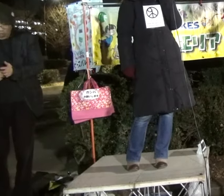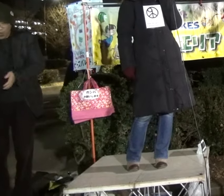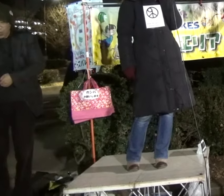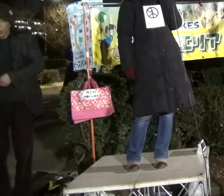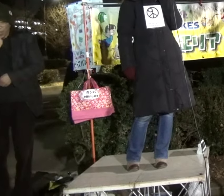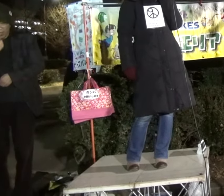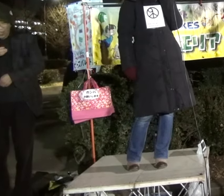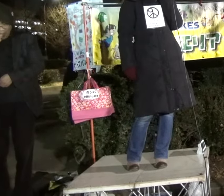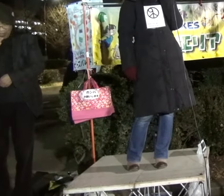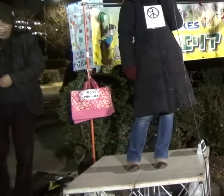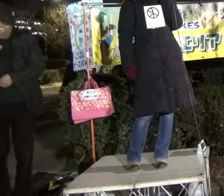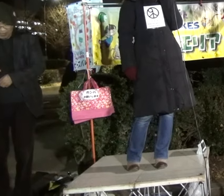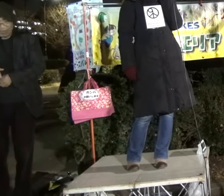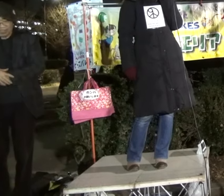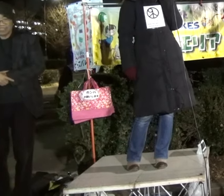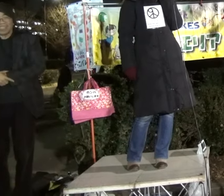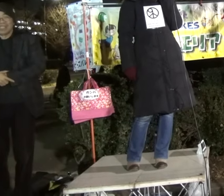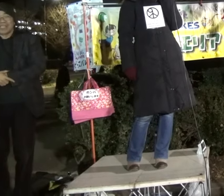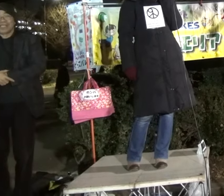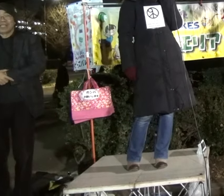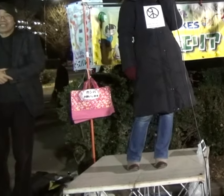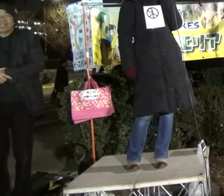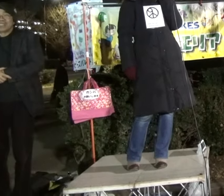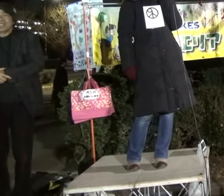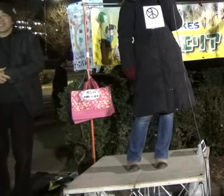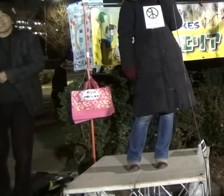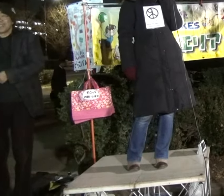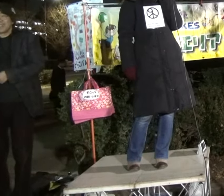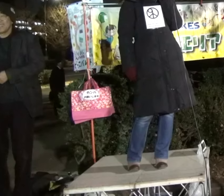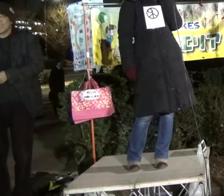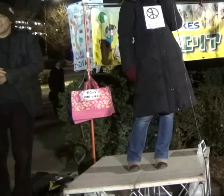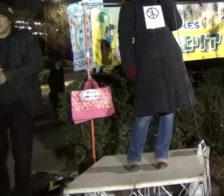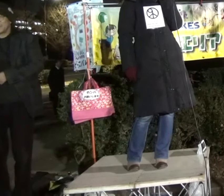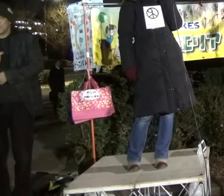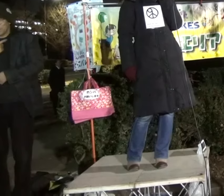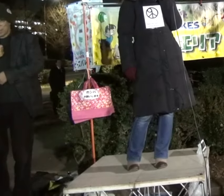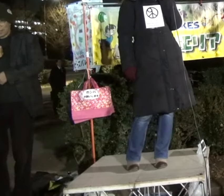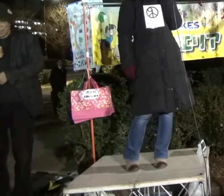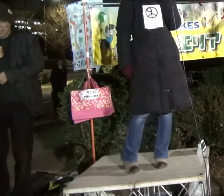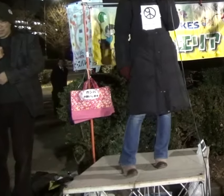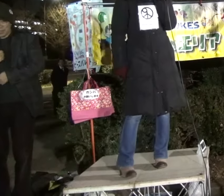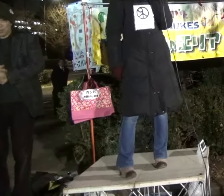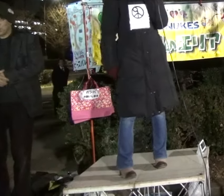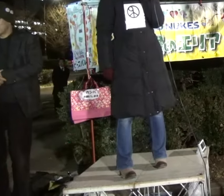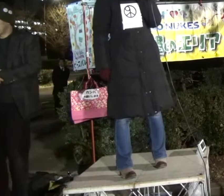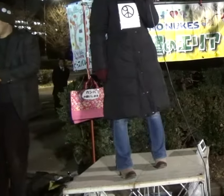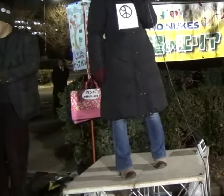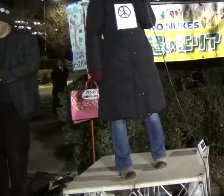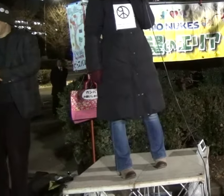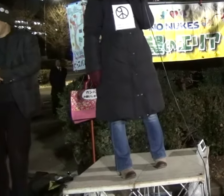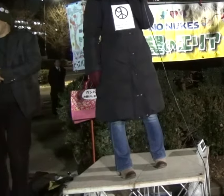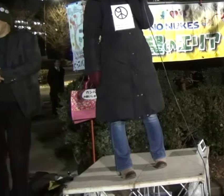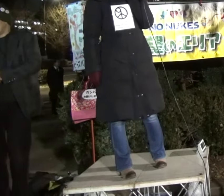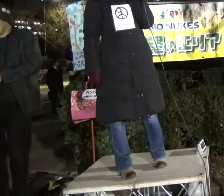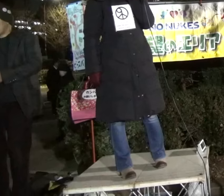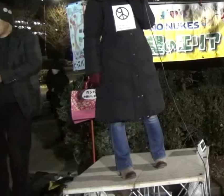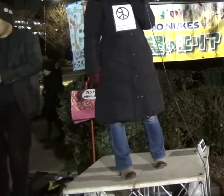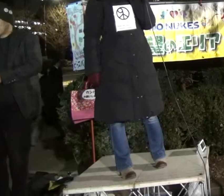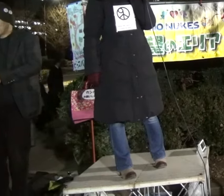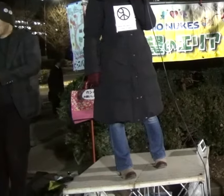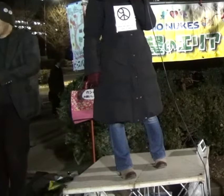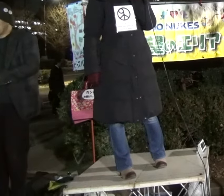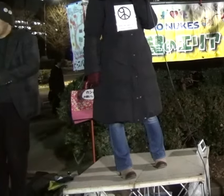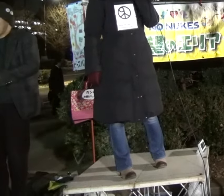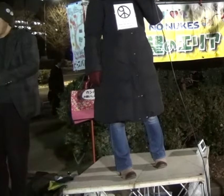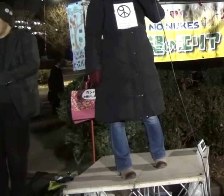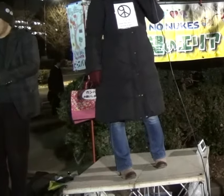ないんだけどね、うん、 昭和な感じがいいですね。 ただ好きだっていうだけなんです。 おめでとうございます。 昨日ね、 はい、 この今日は赤いネクタ